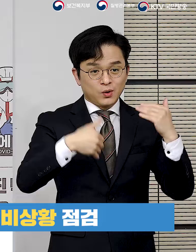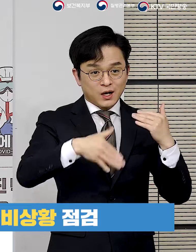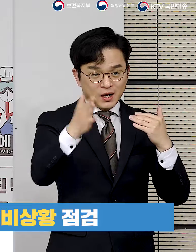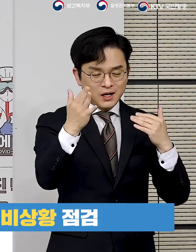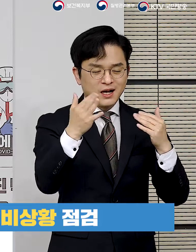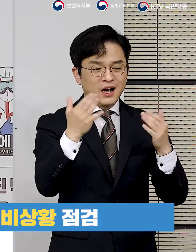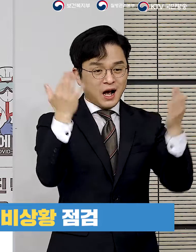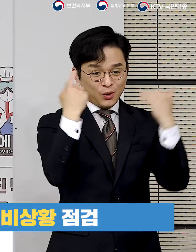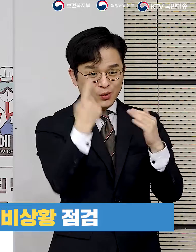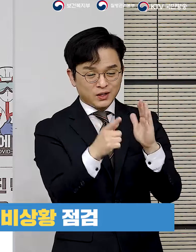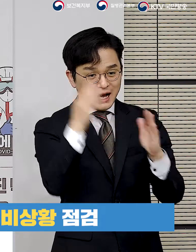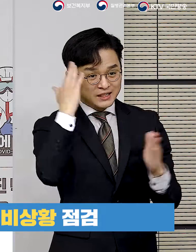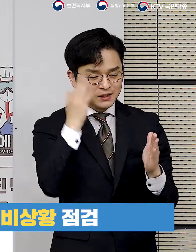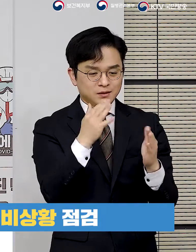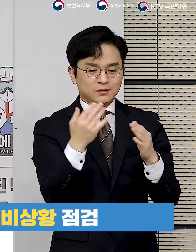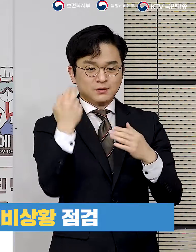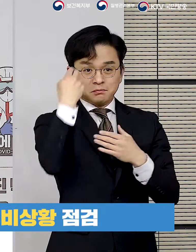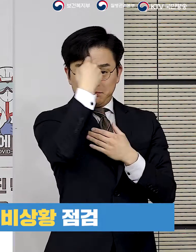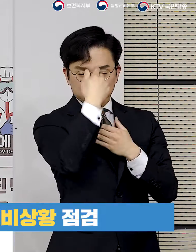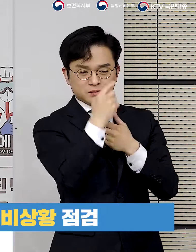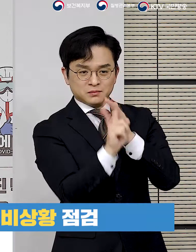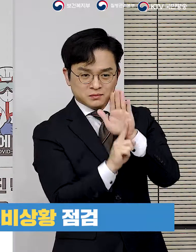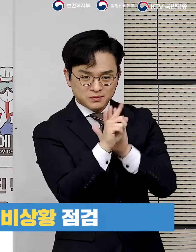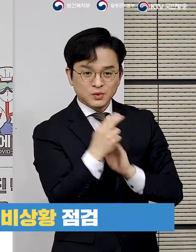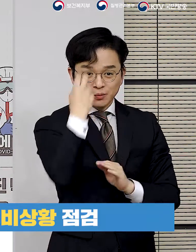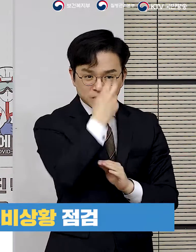발열검사 준비와 수업 시간 차별화 등